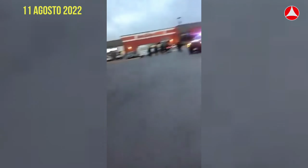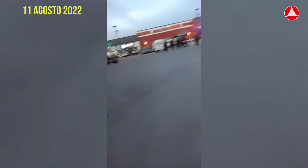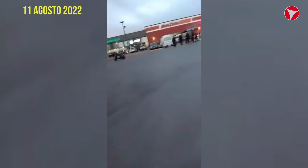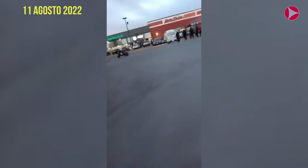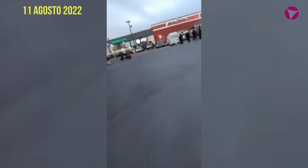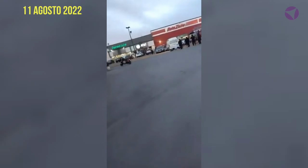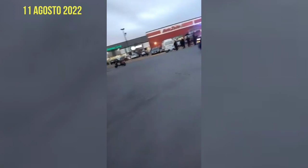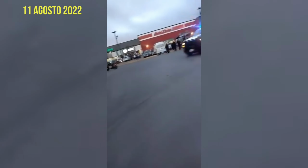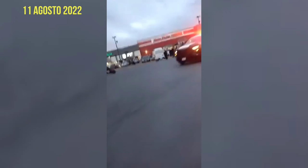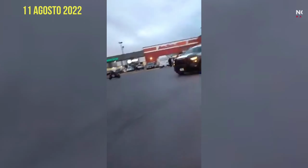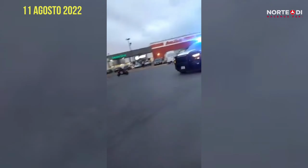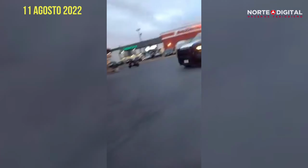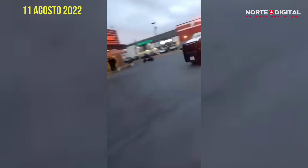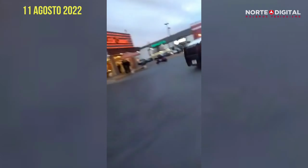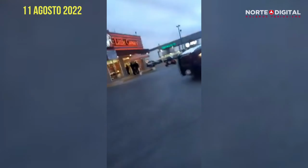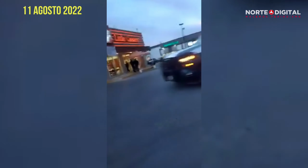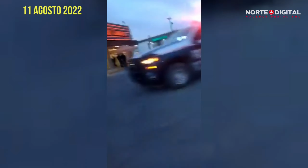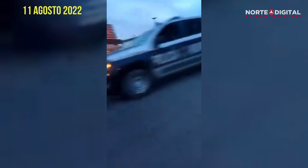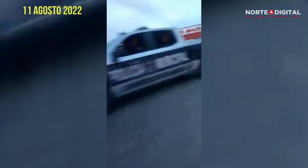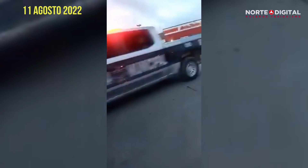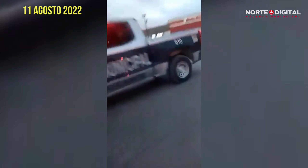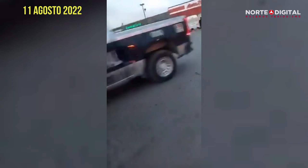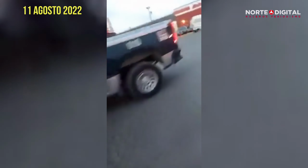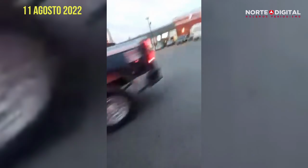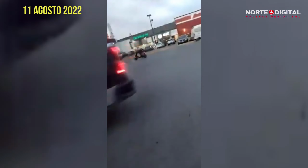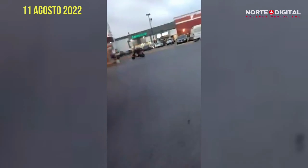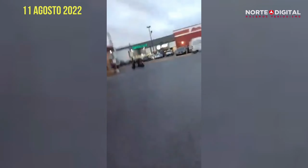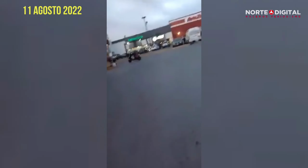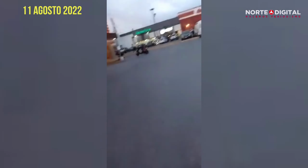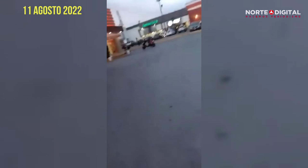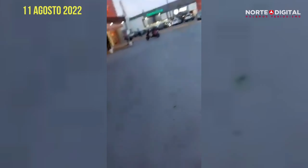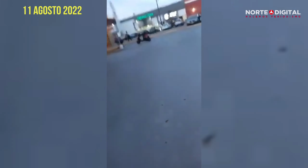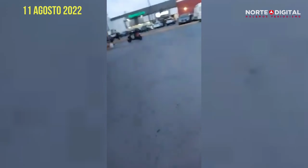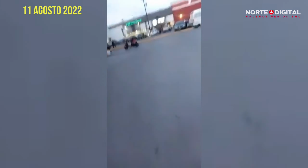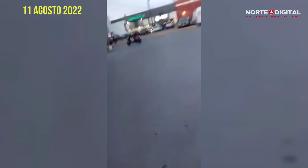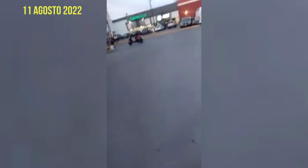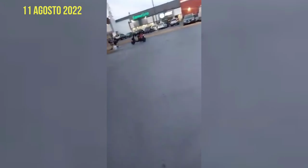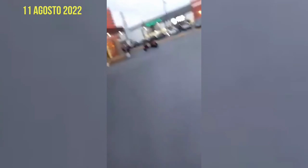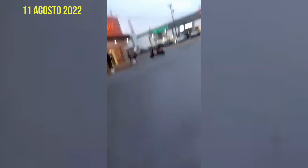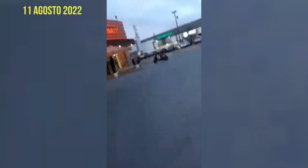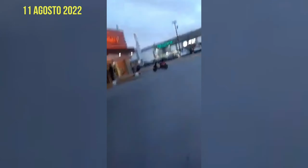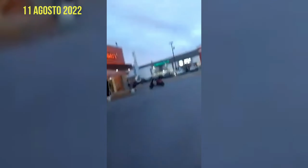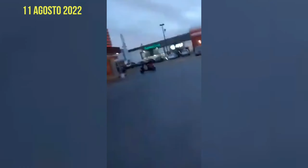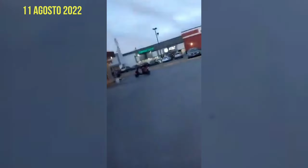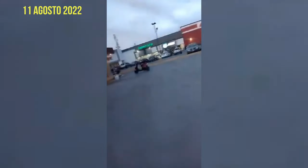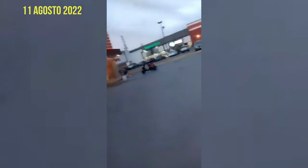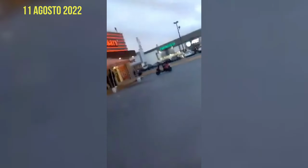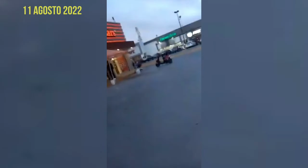Sí, aquí están dos lesionados vivos y allá cuatro, pero ya fallecidos.